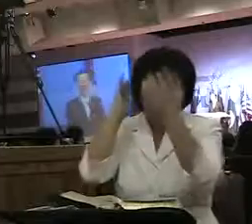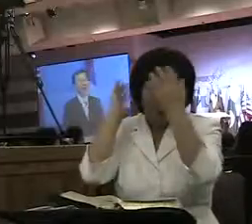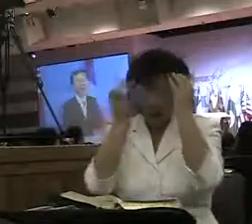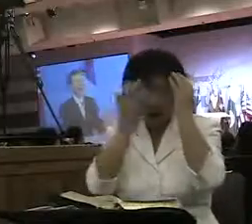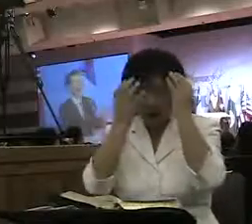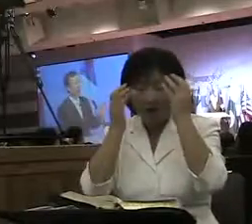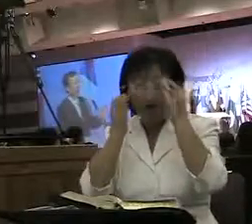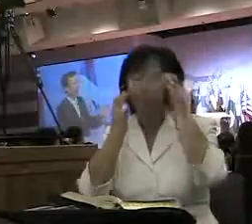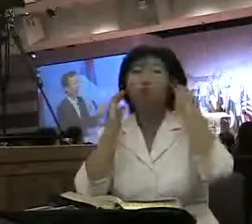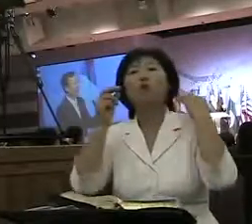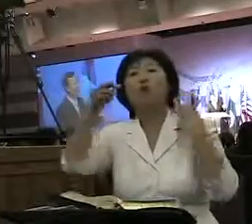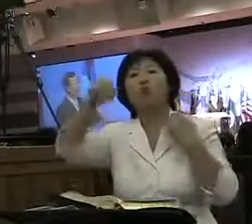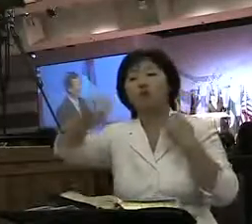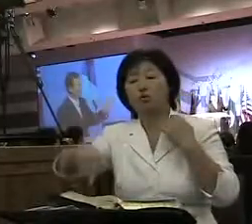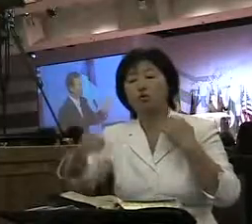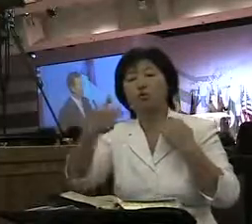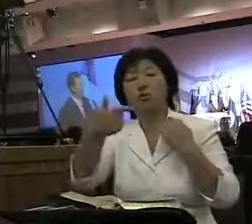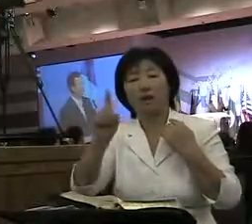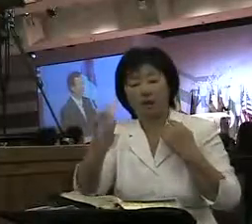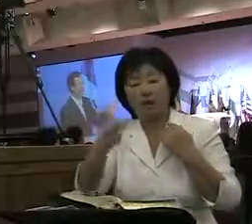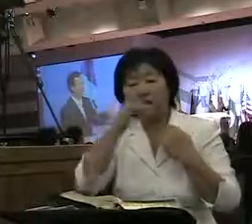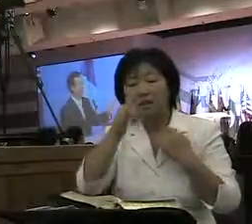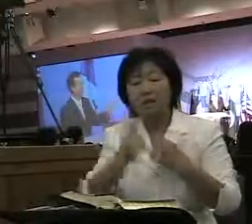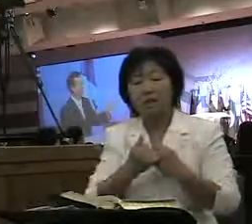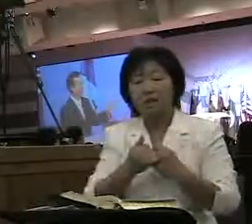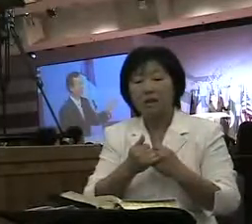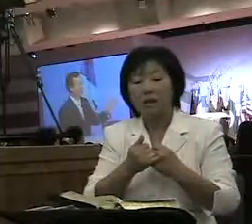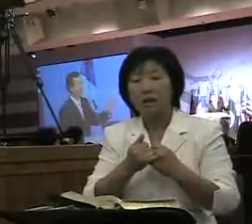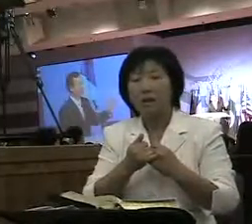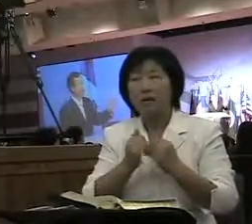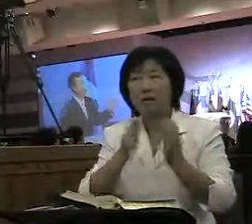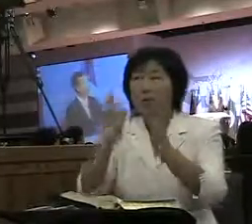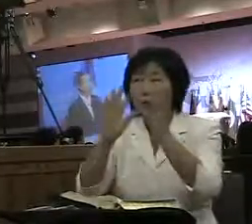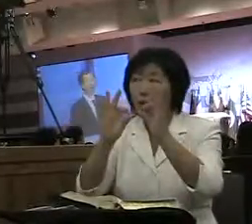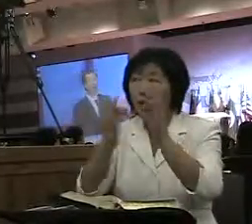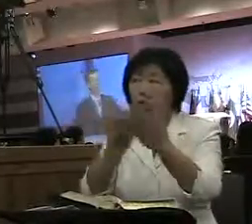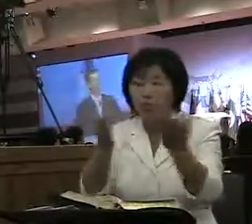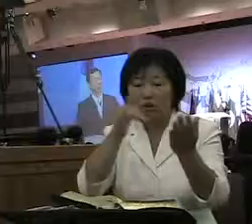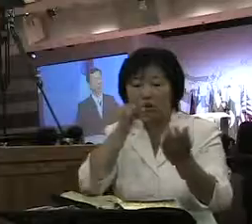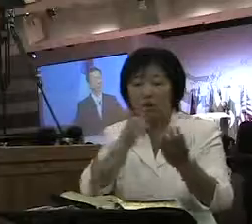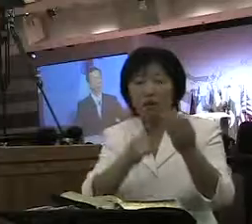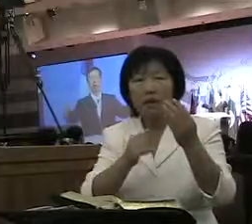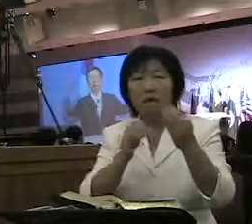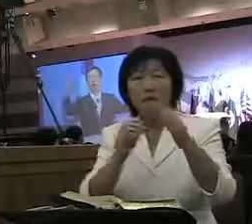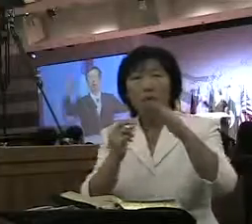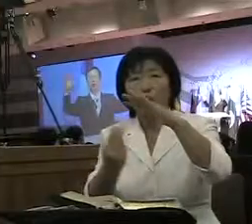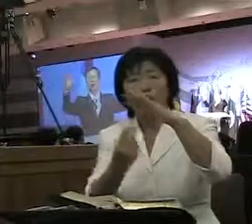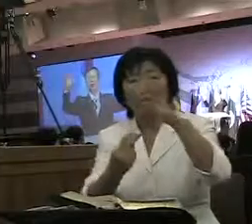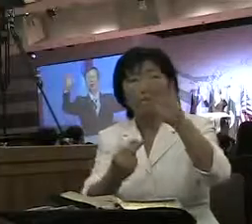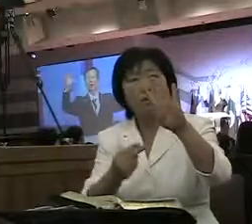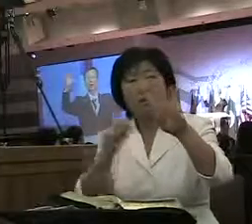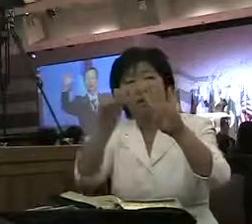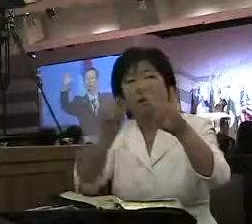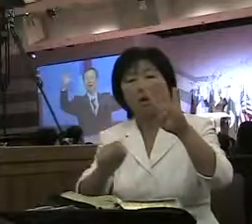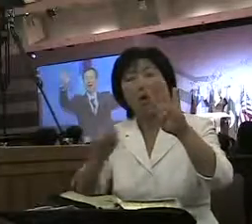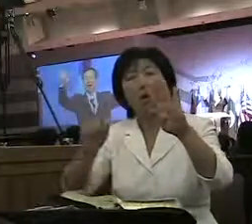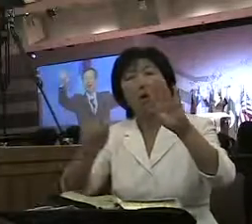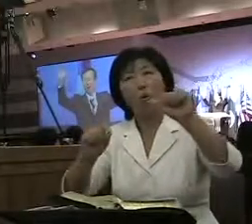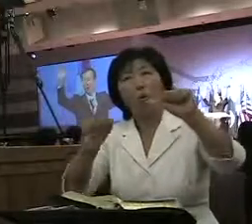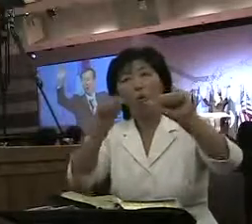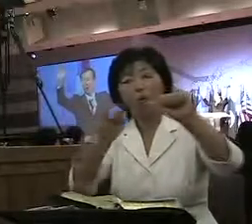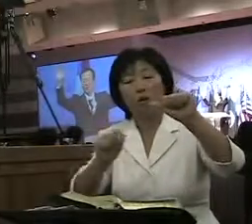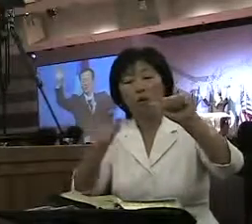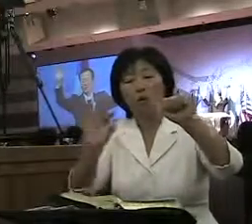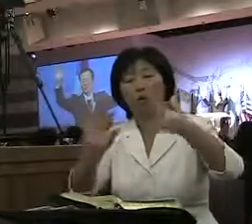그때 하나님께서 이 초대교회를 향해 보여주시는 게 있는데, 요한계시록 4장과 5장을 보니까 천국의 영광을 보여줍니다.